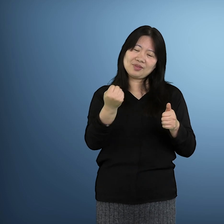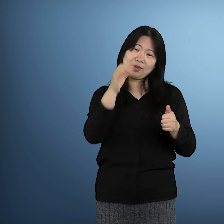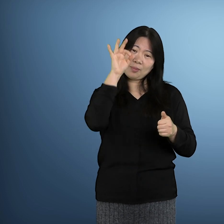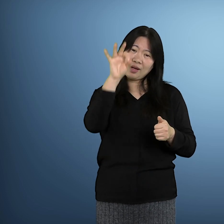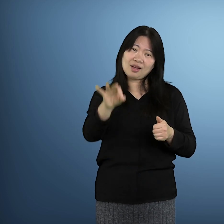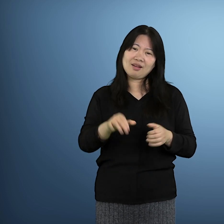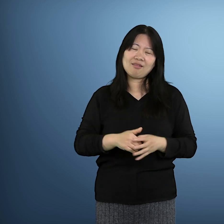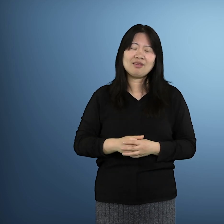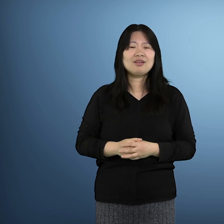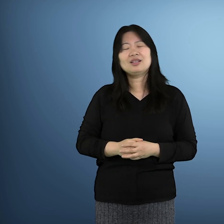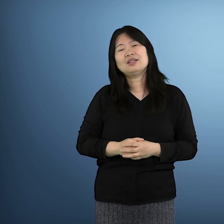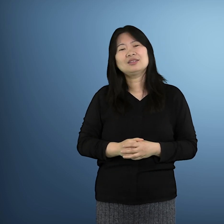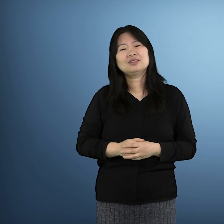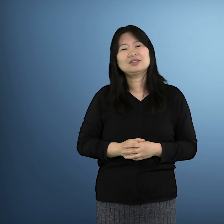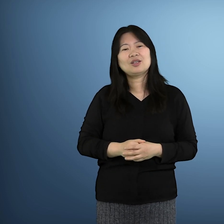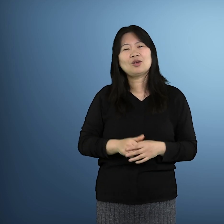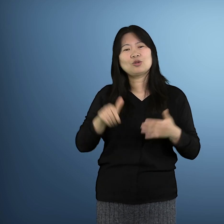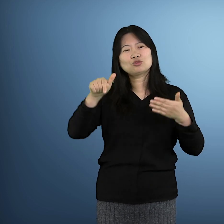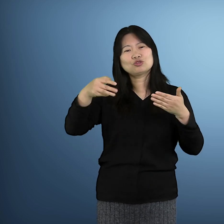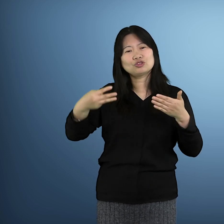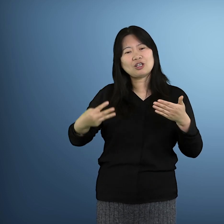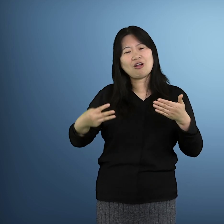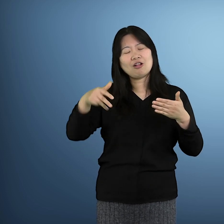보시냐면 9절